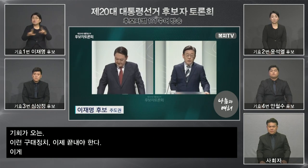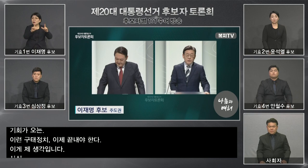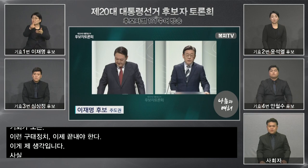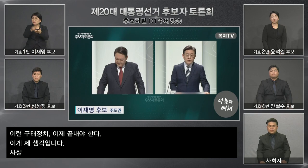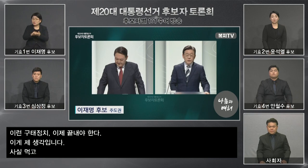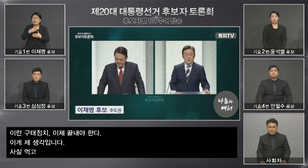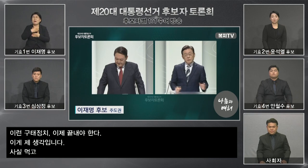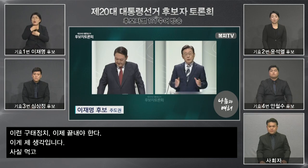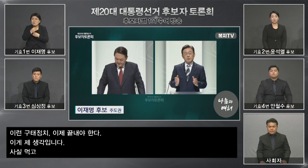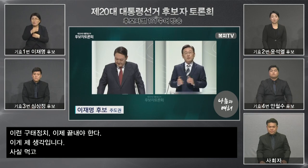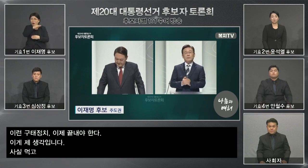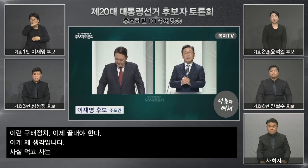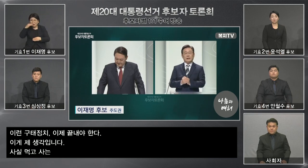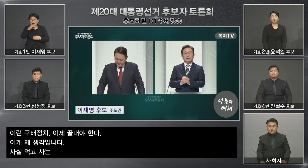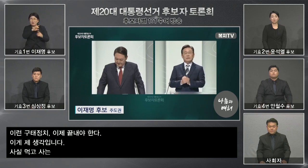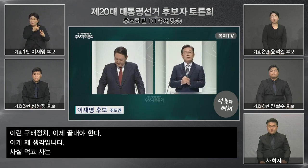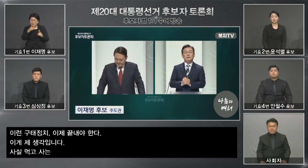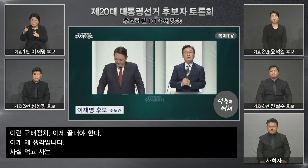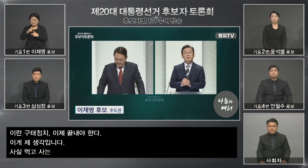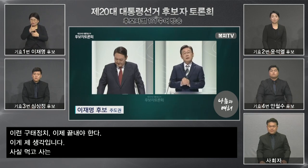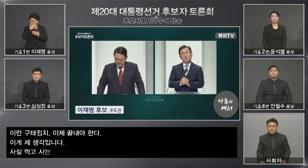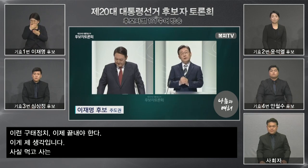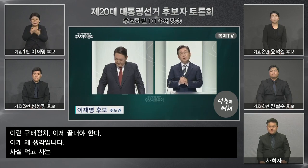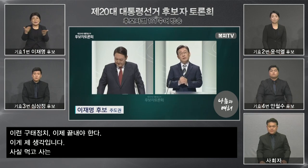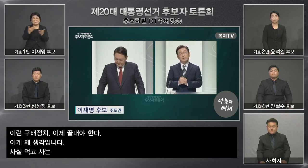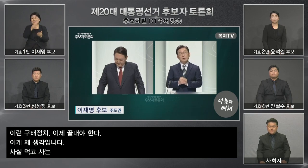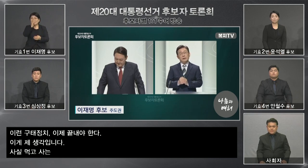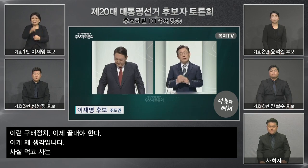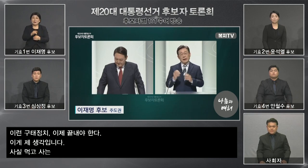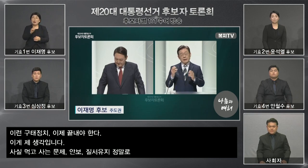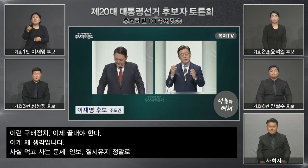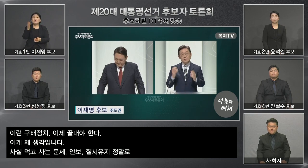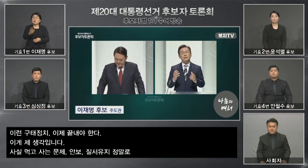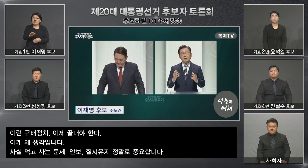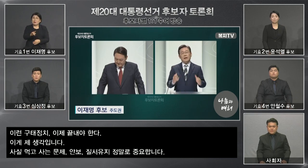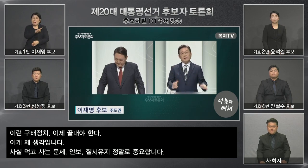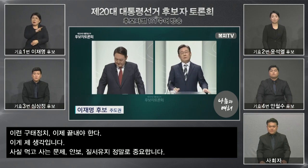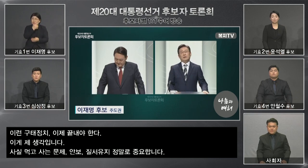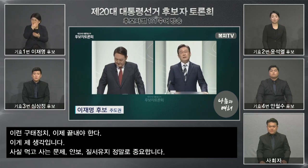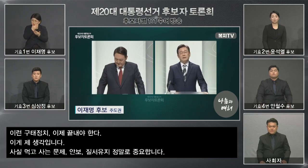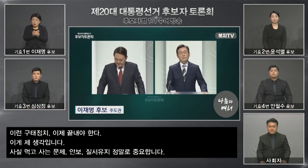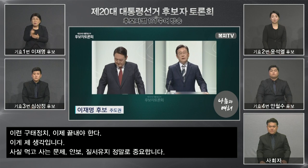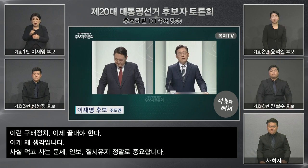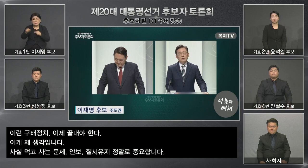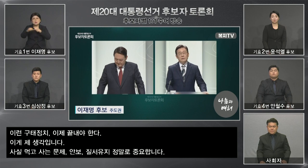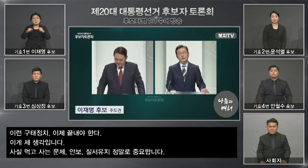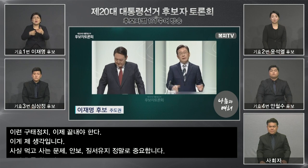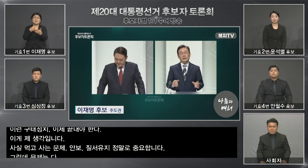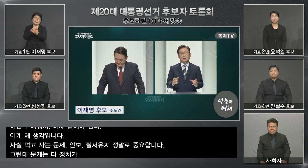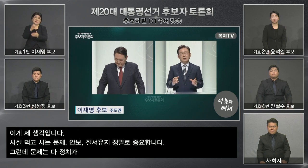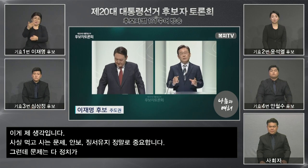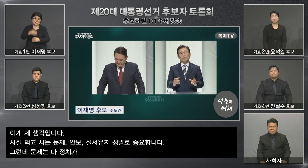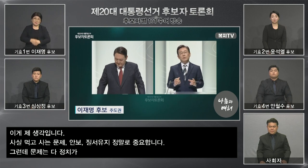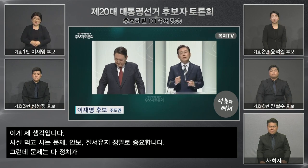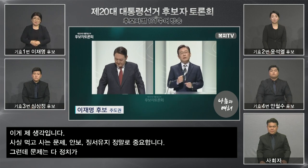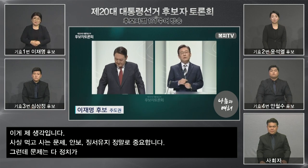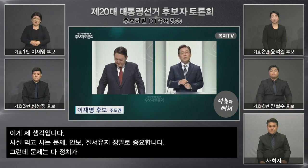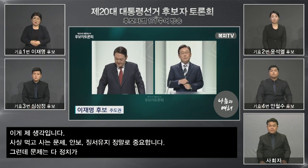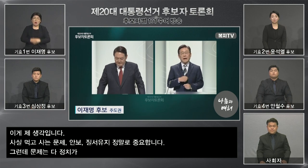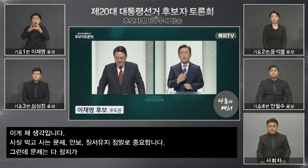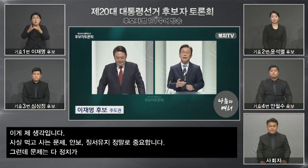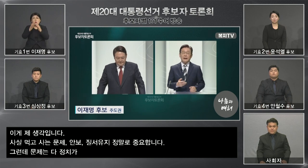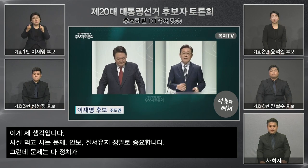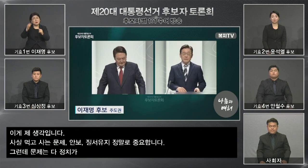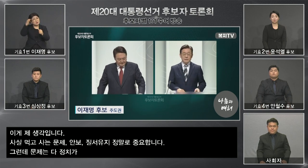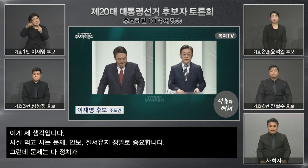안보, 질서유지 정말로 중요합니다. 이거 그런데 문제는 다 정치가 결정하지 않습니까? 그런데 이게 국민들의